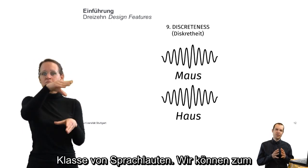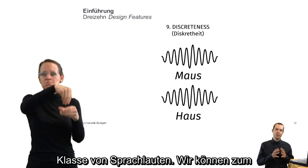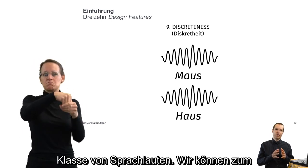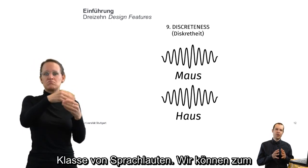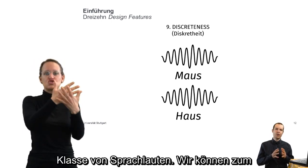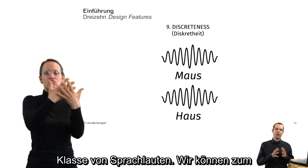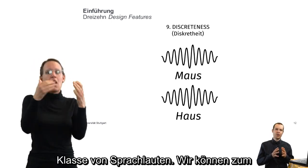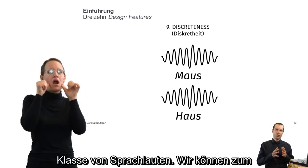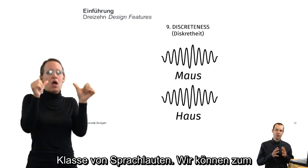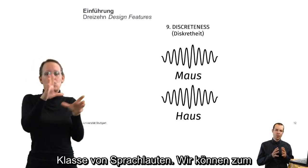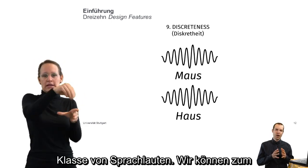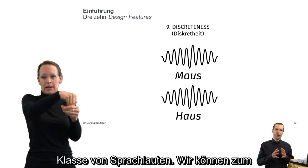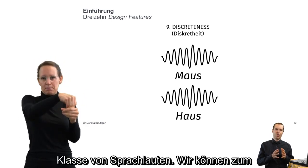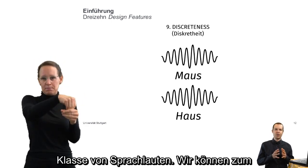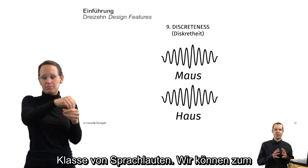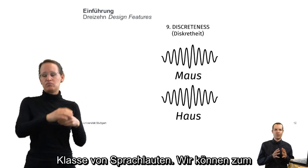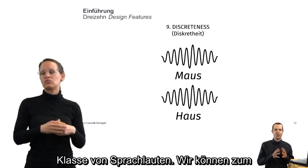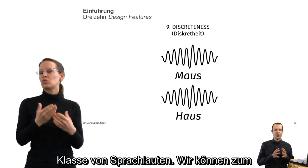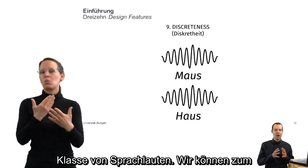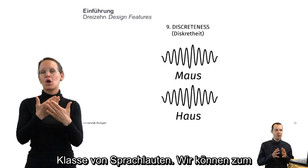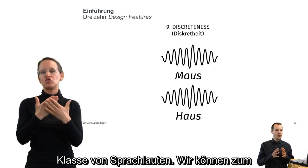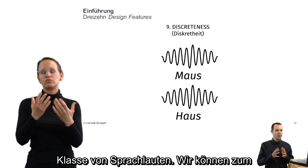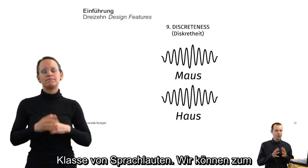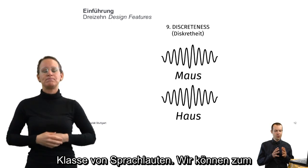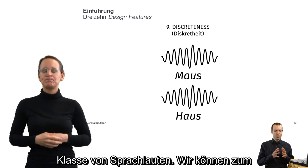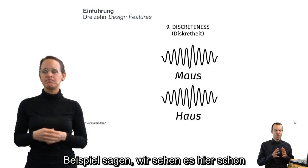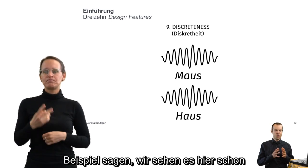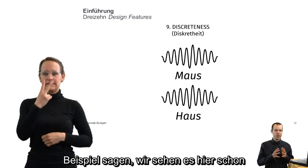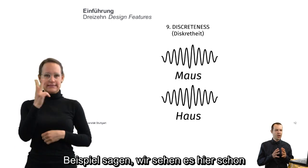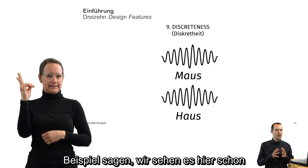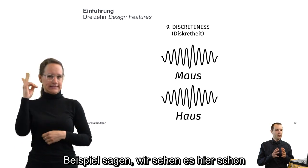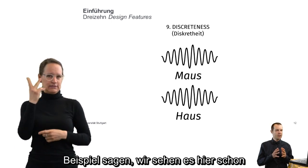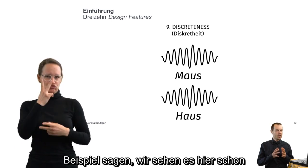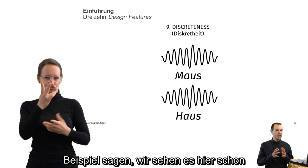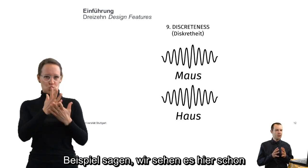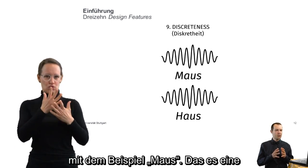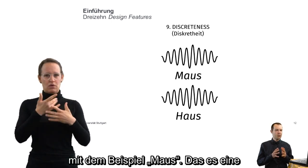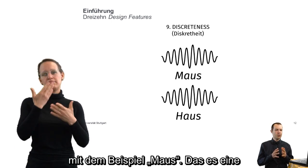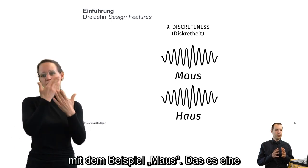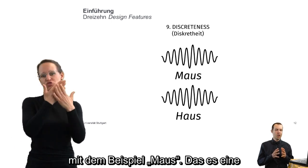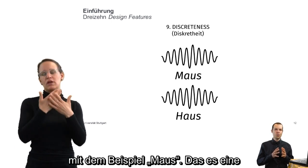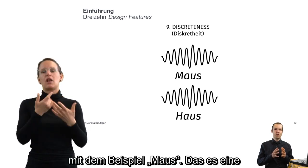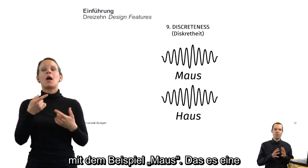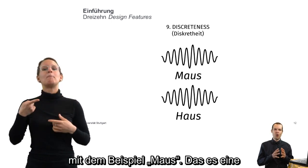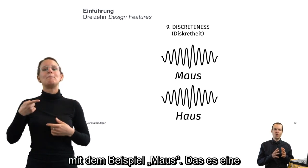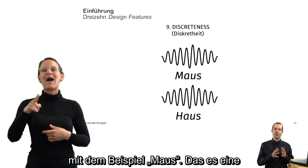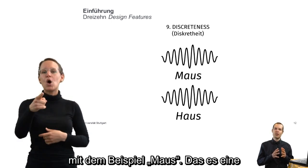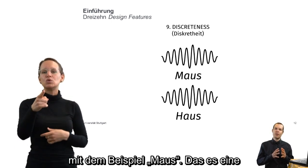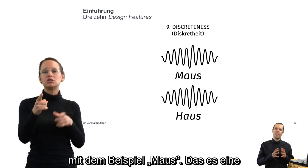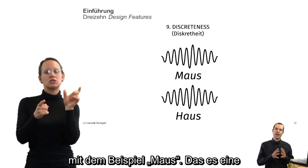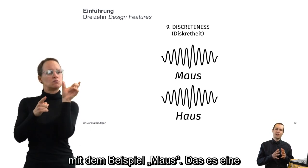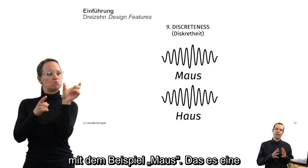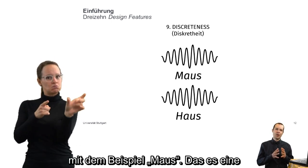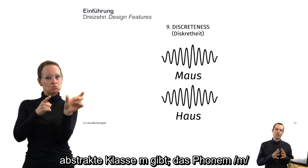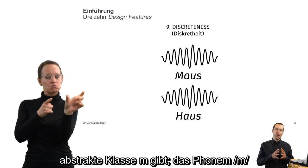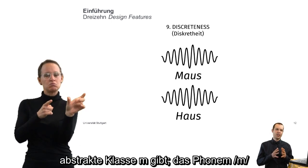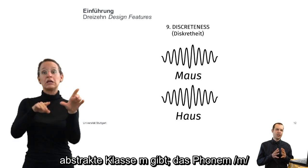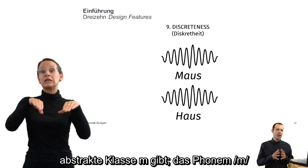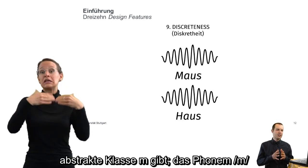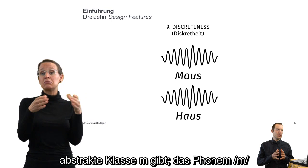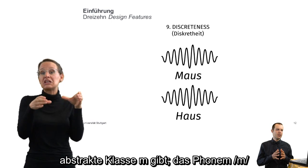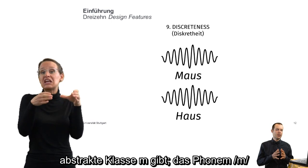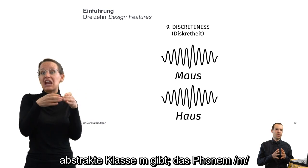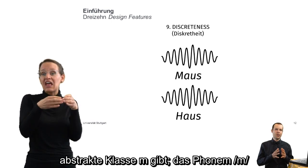Klasse von Sprachlauten. Wir können zum Beispiel sagen, wir sehen es hier schon mit dem Beispiel Maus, dass es eine